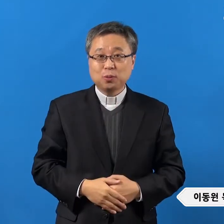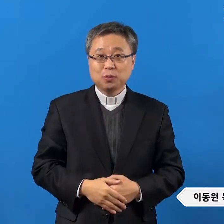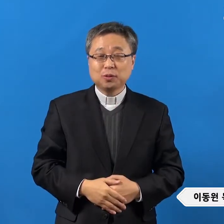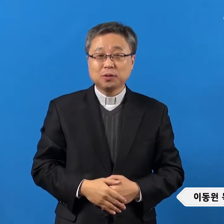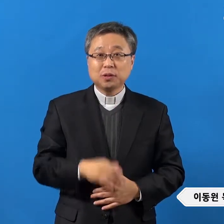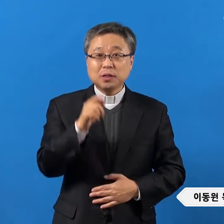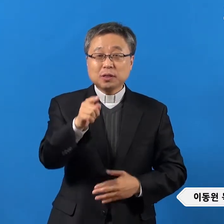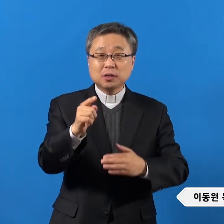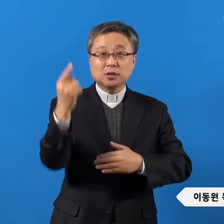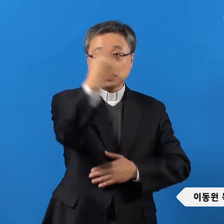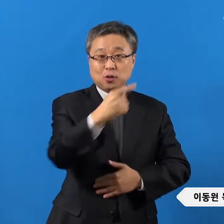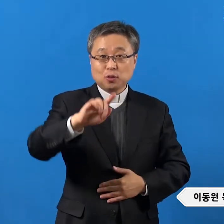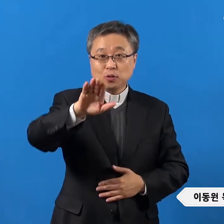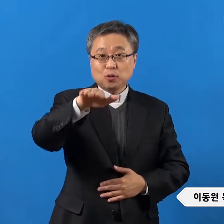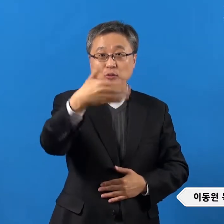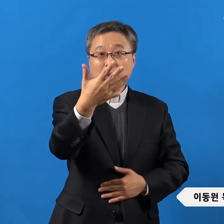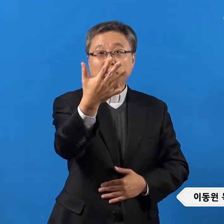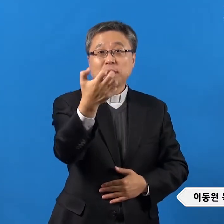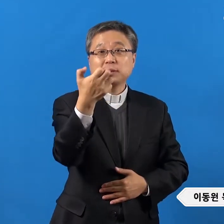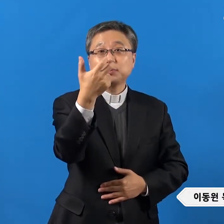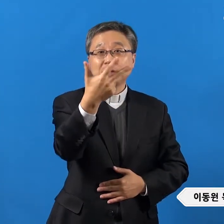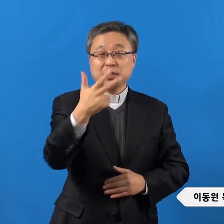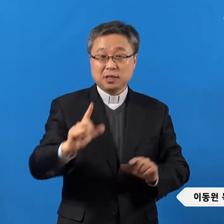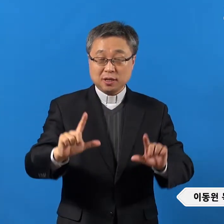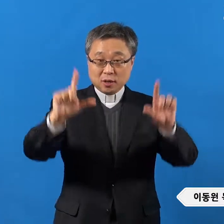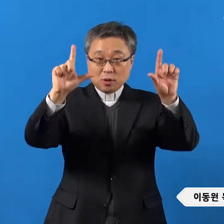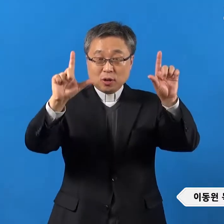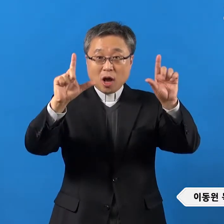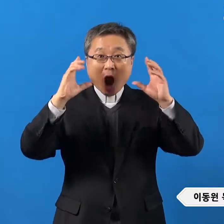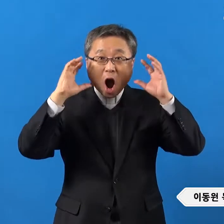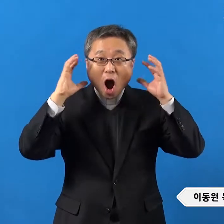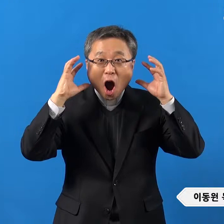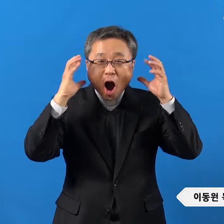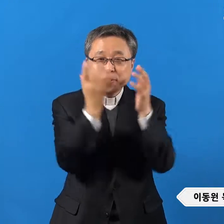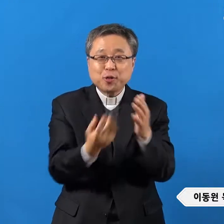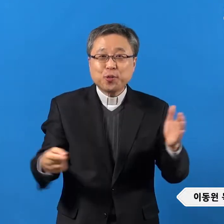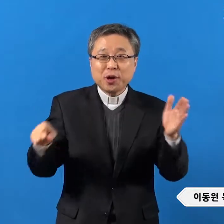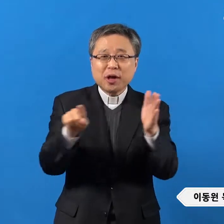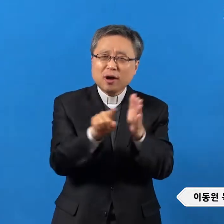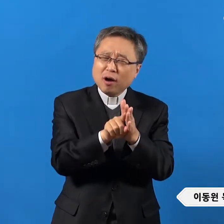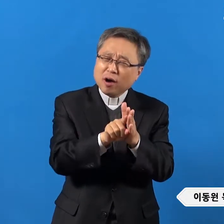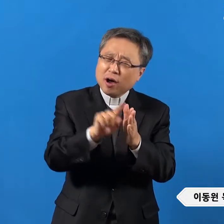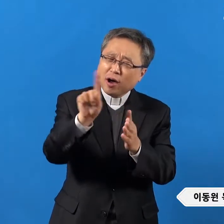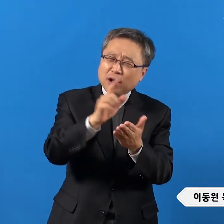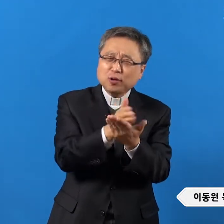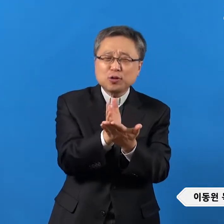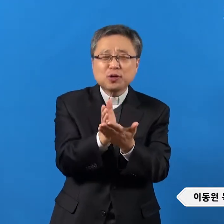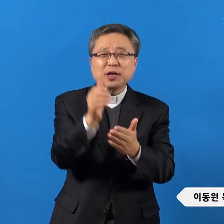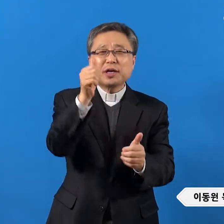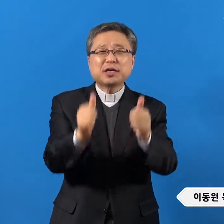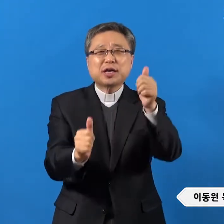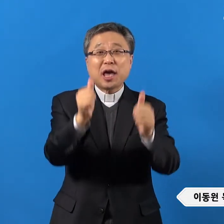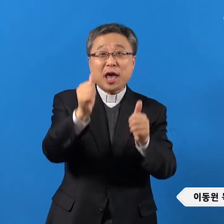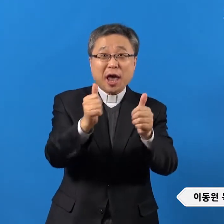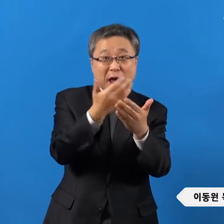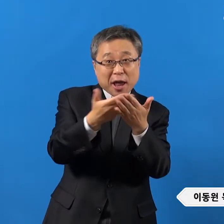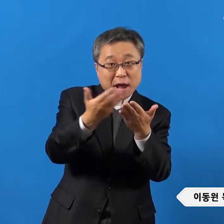그는 1987년에 어린이들을 위한 일종의 게임